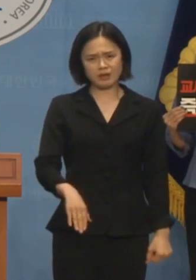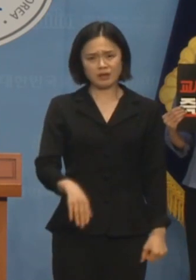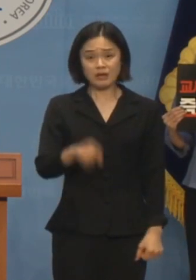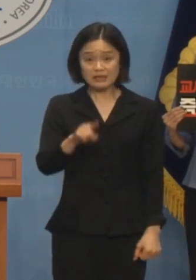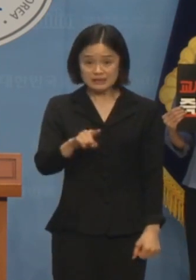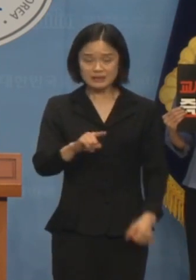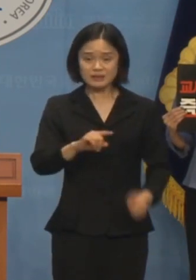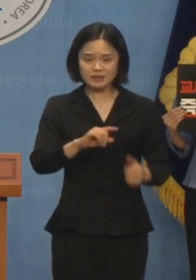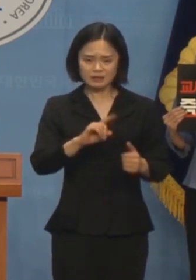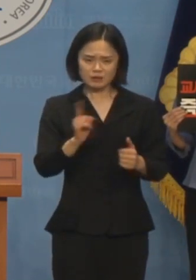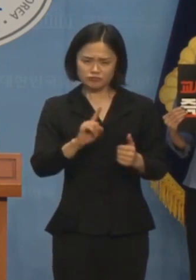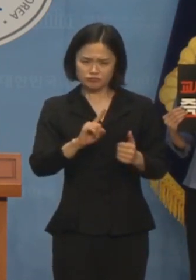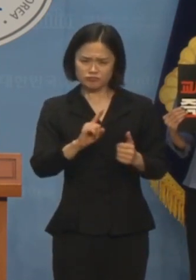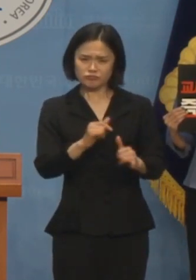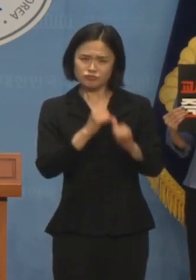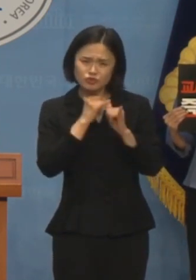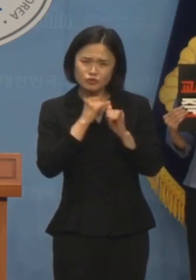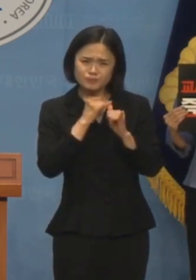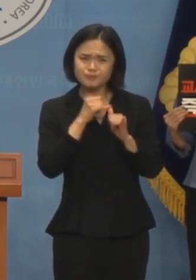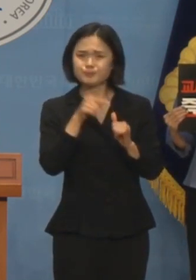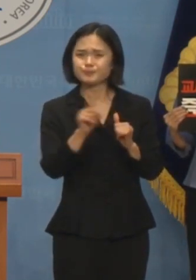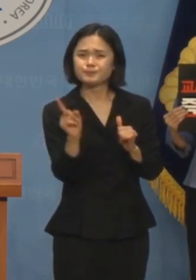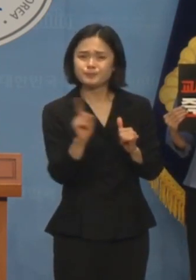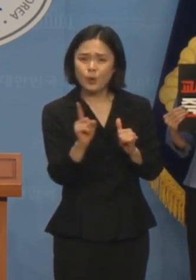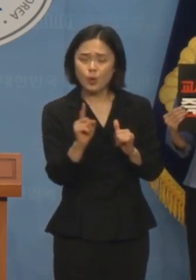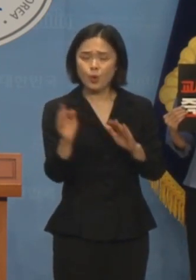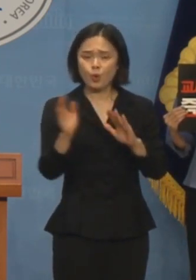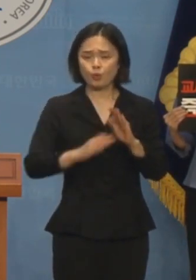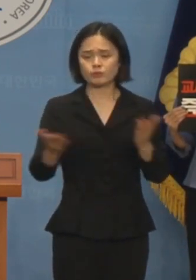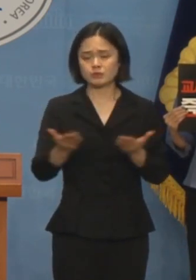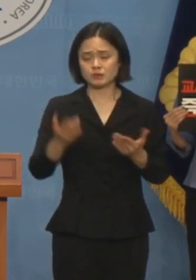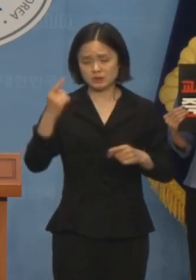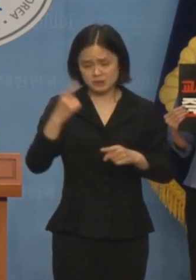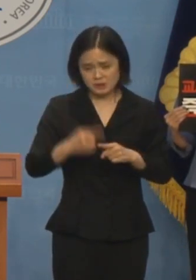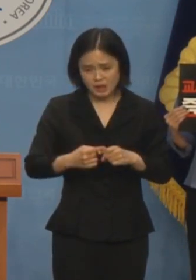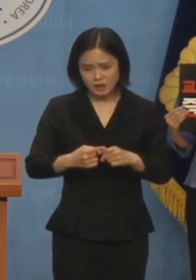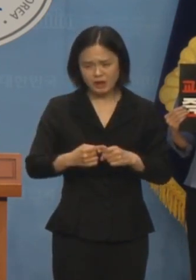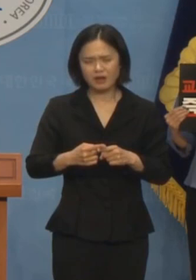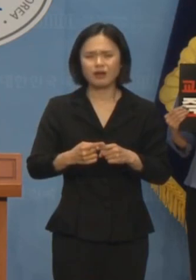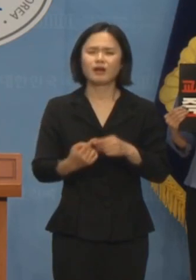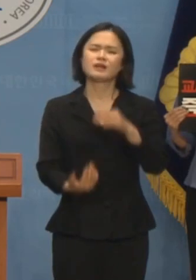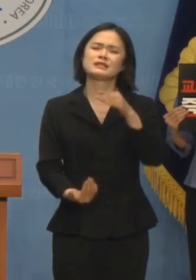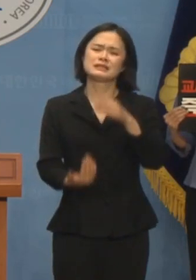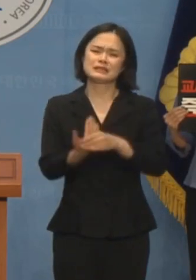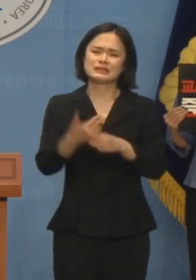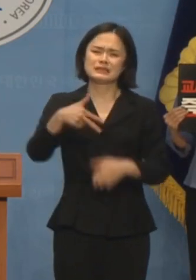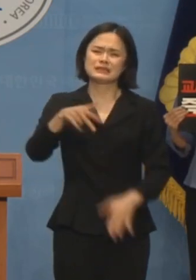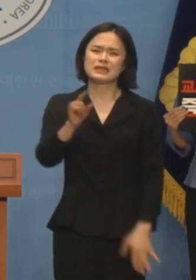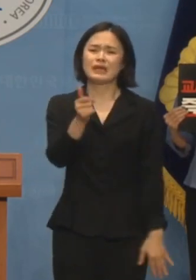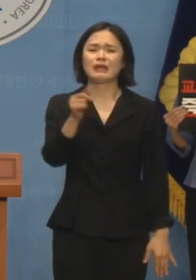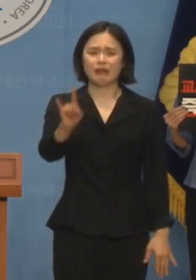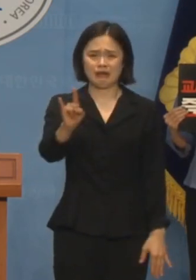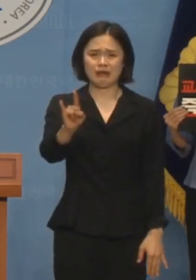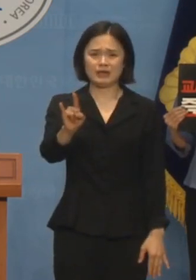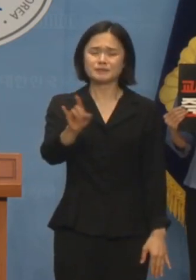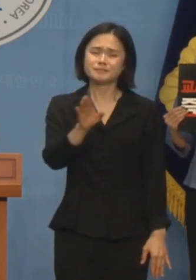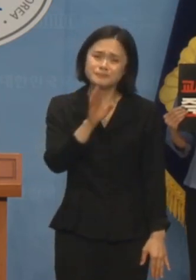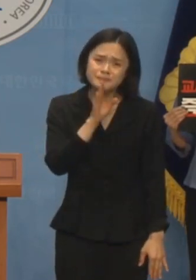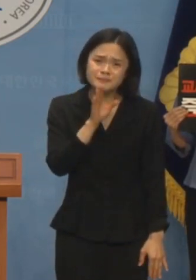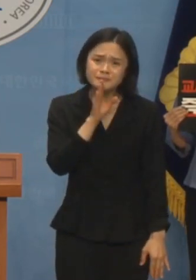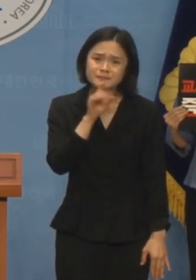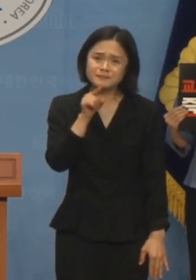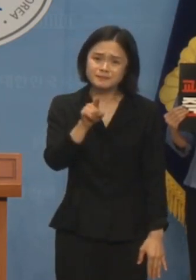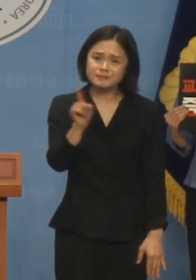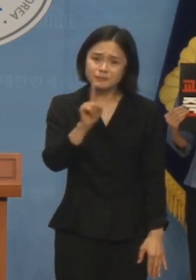침해로 인한 고통이 공무를 수행하는 중 일어나는 재해이며 이러한 교육활동 침해 행위는 명백한 범죄